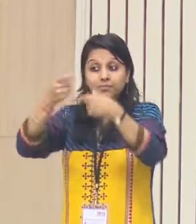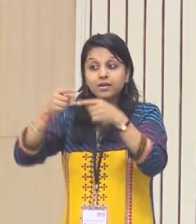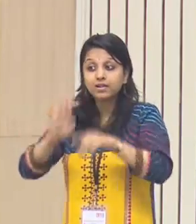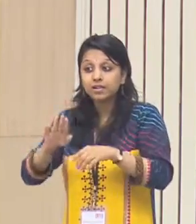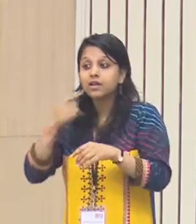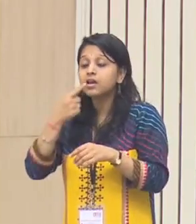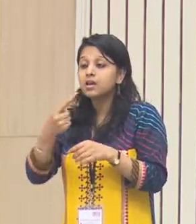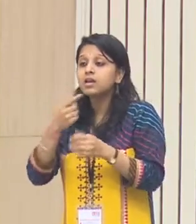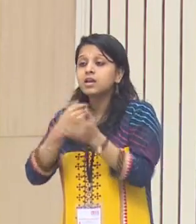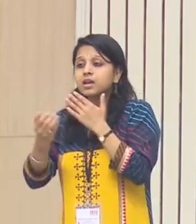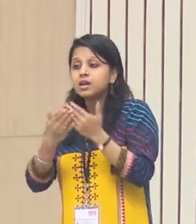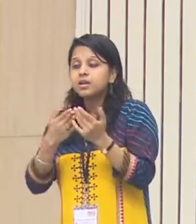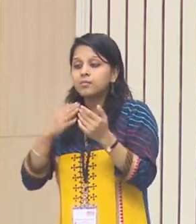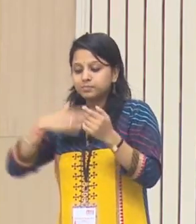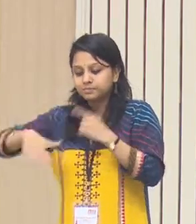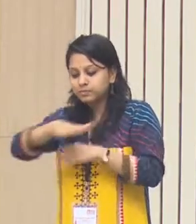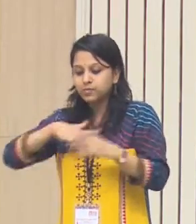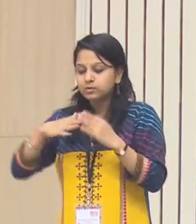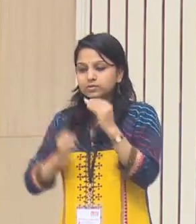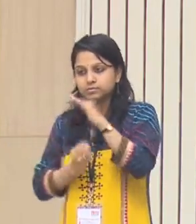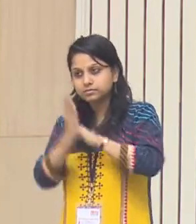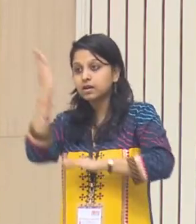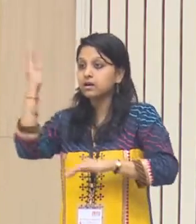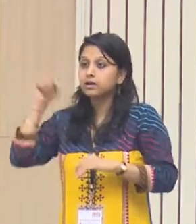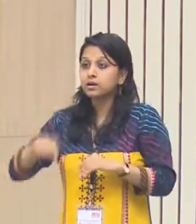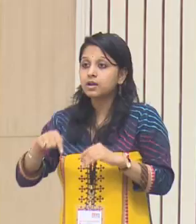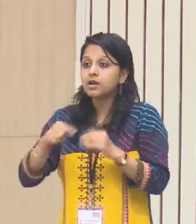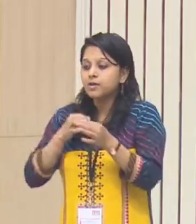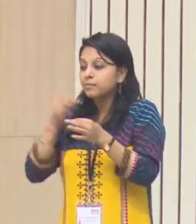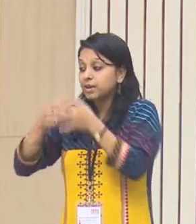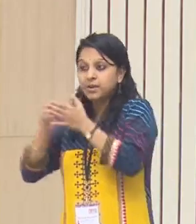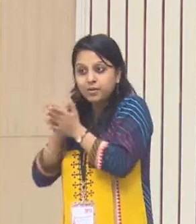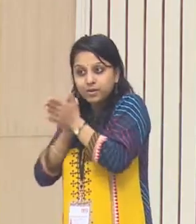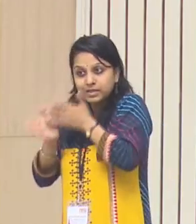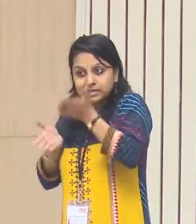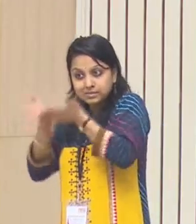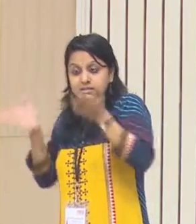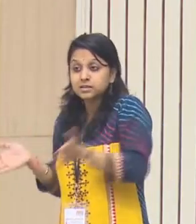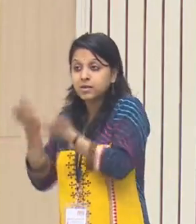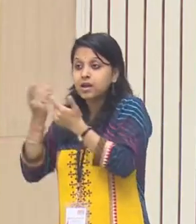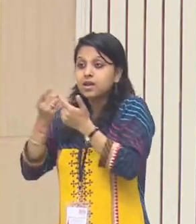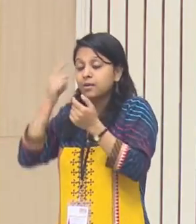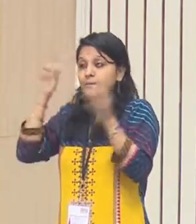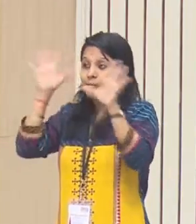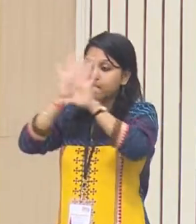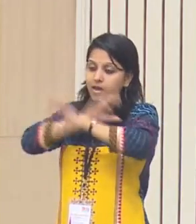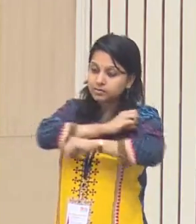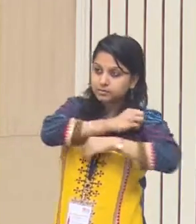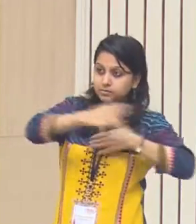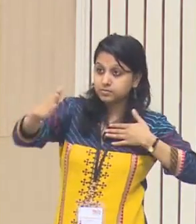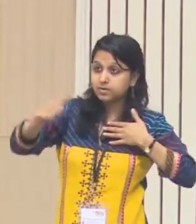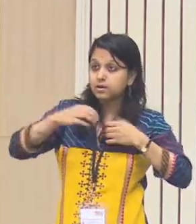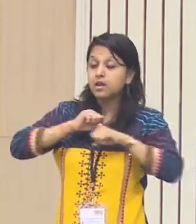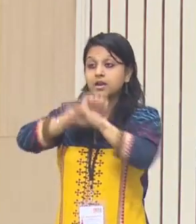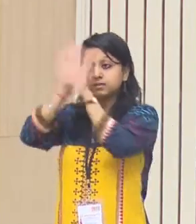कि विभासित कर गगन भूतल, तिमिर को ज्योति देता चल, निराशा के अंधेरे को मिटा दे ले